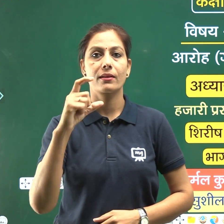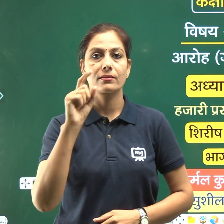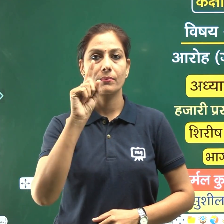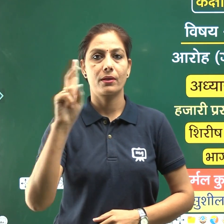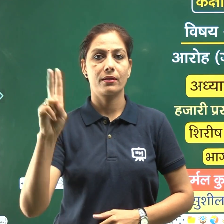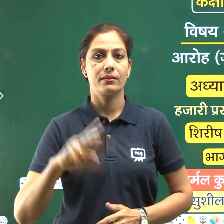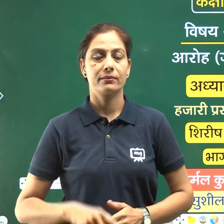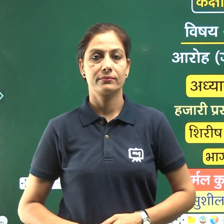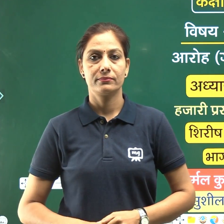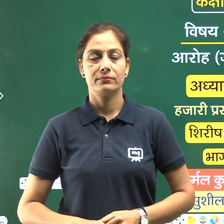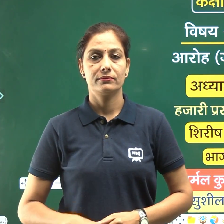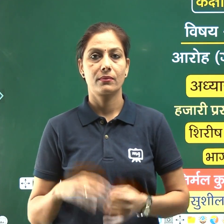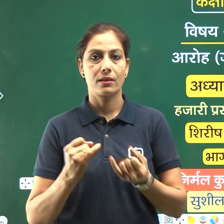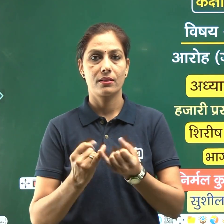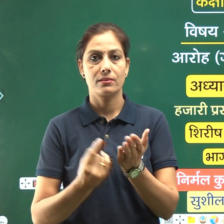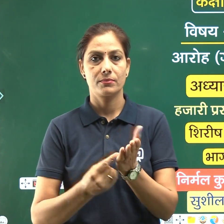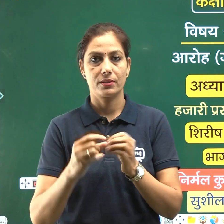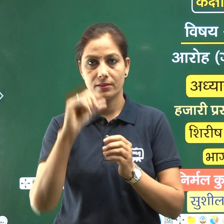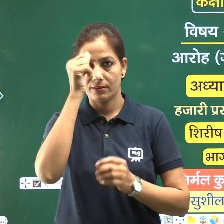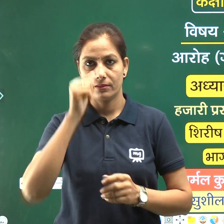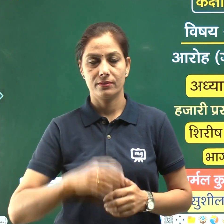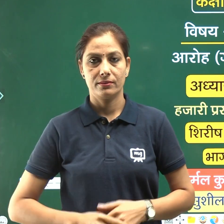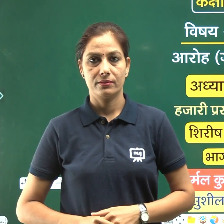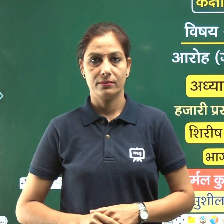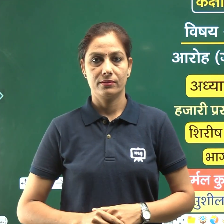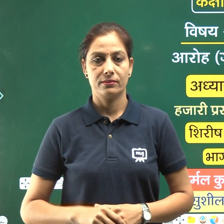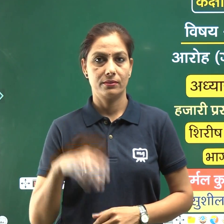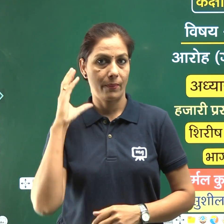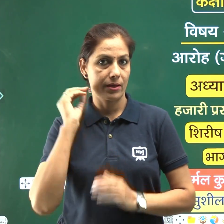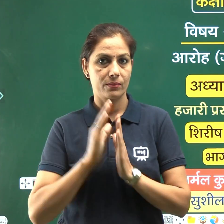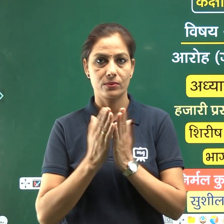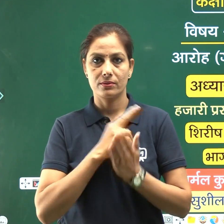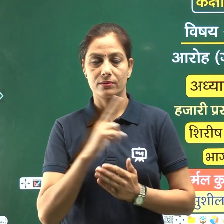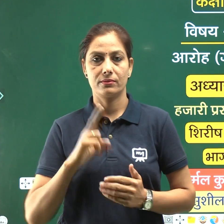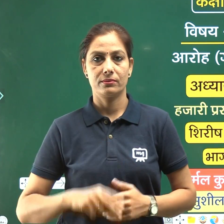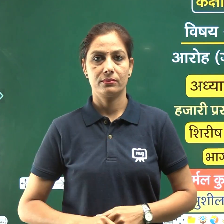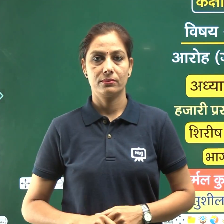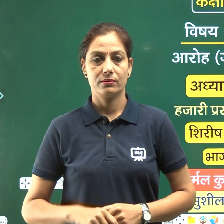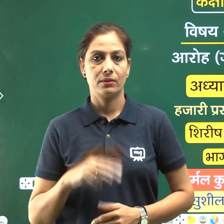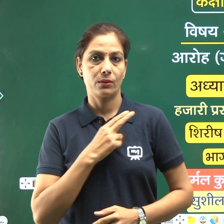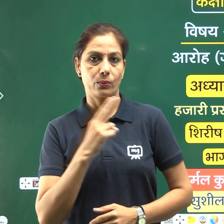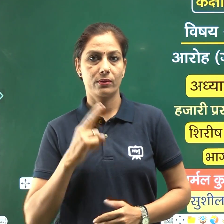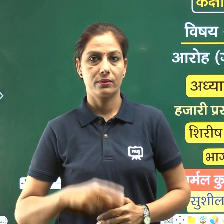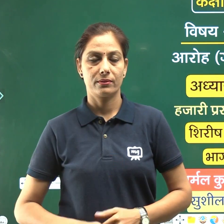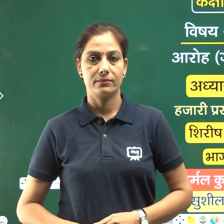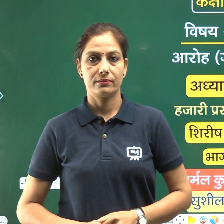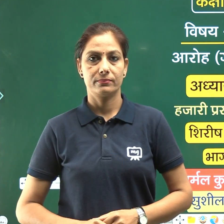की हिंदी विषय की पाठ्य पुस्तक आरोह